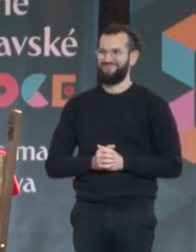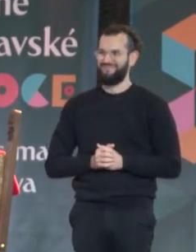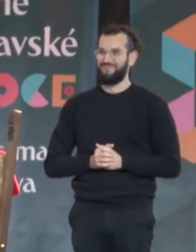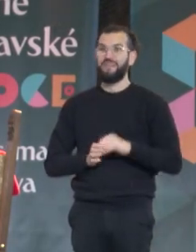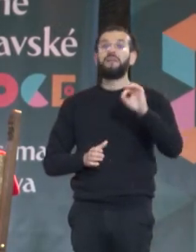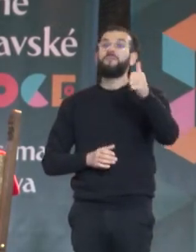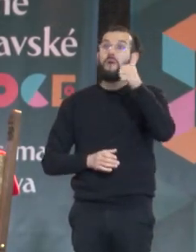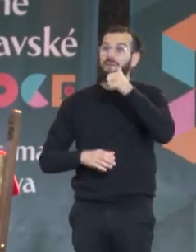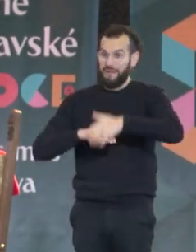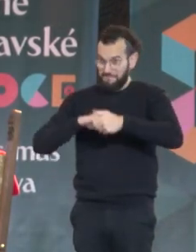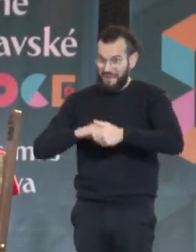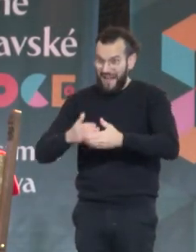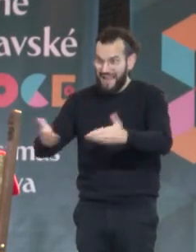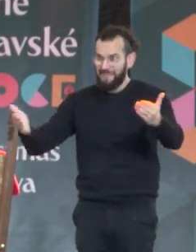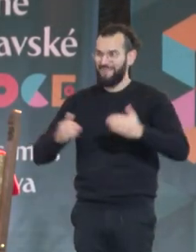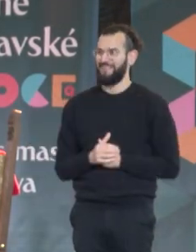Dobrý deň, prajem.